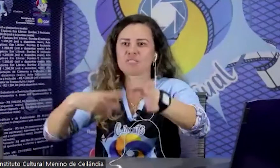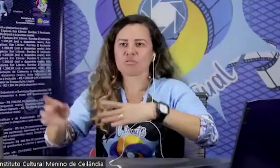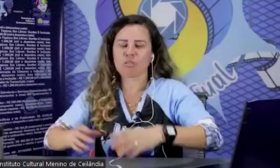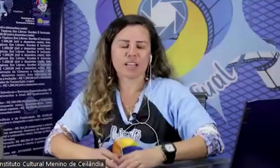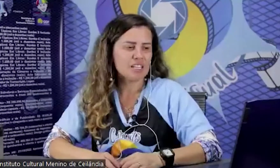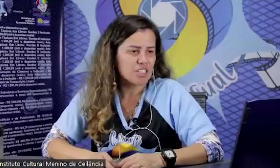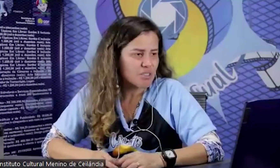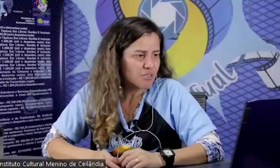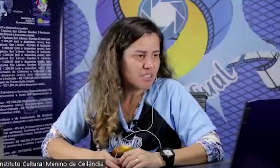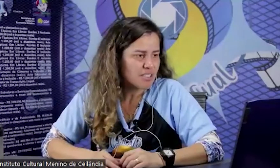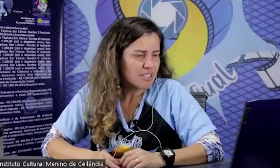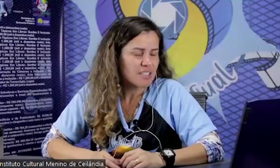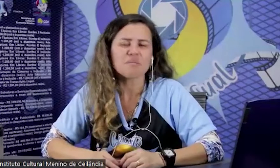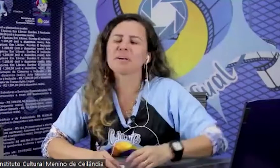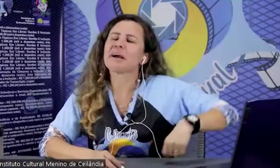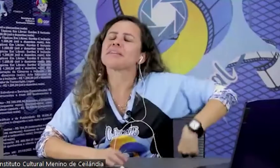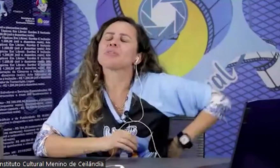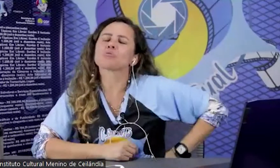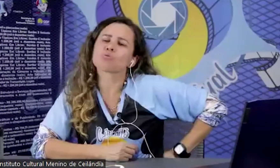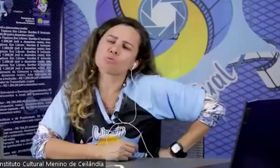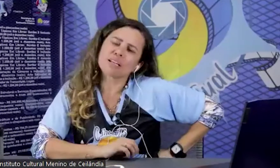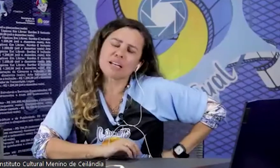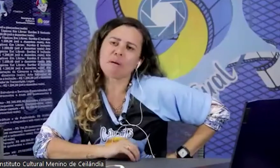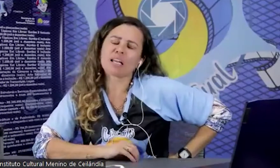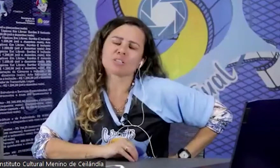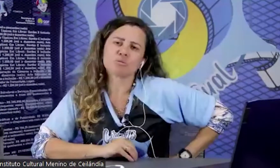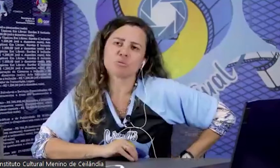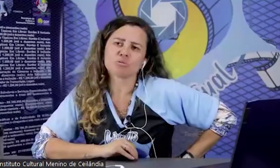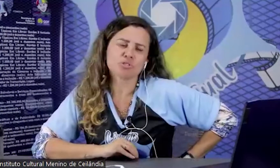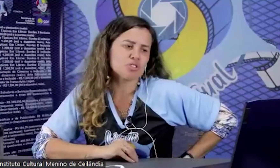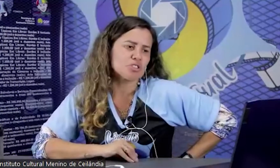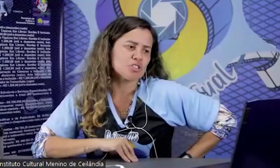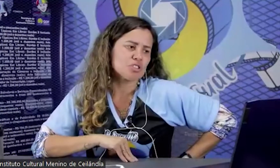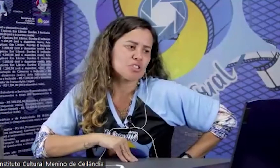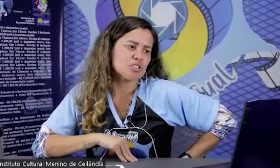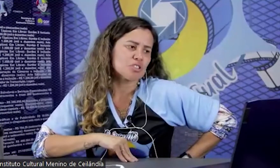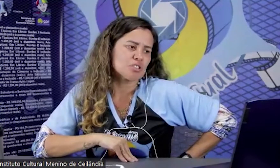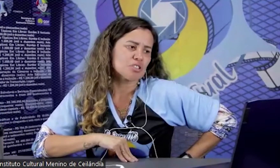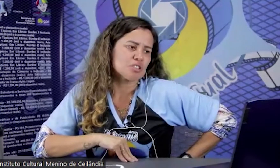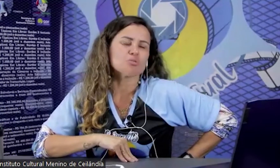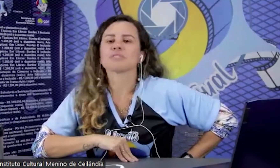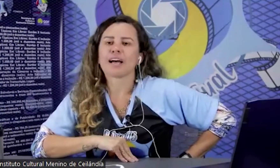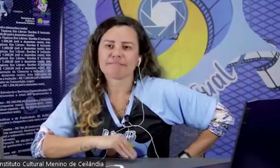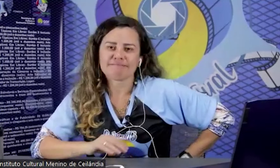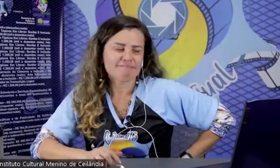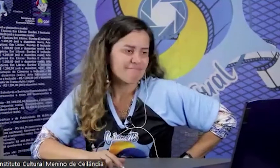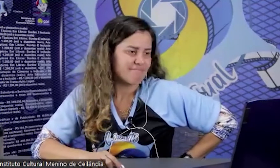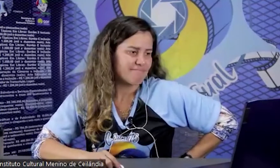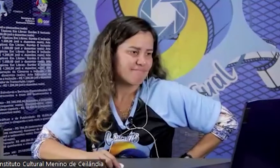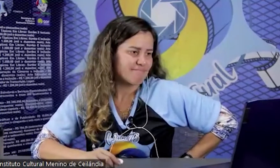nos quadradinhos. E cadê o surdo? Tá trabalhando onde? Não tá.